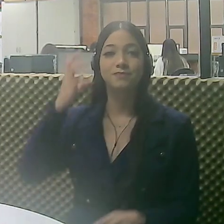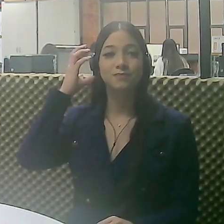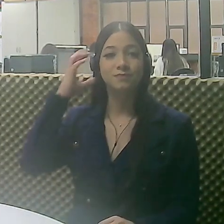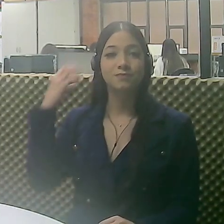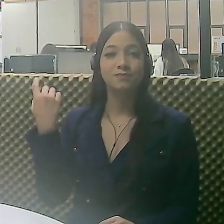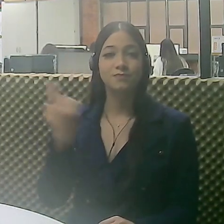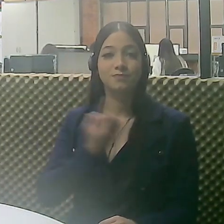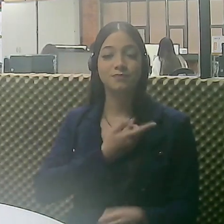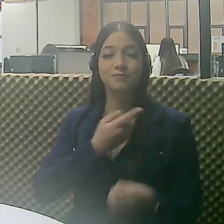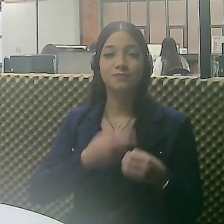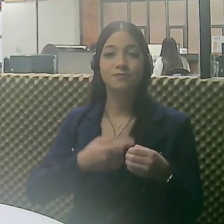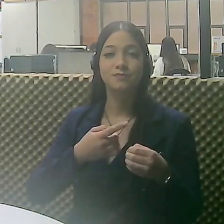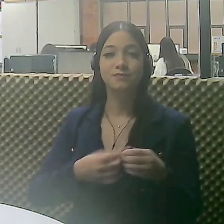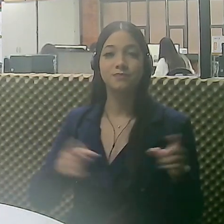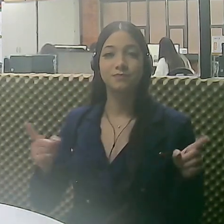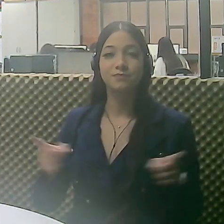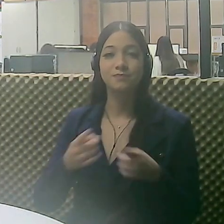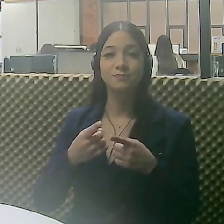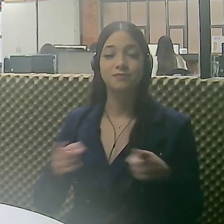Rádio Nossa Cidade.